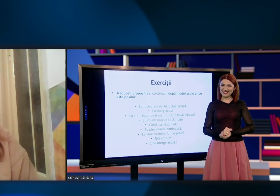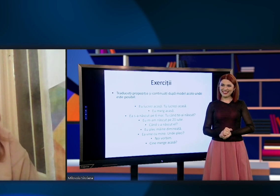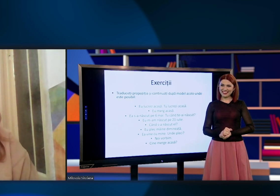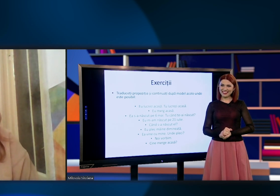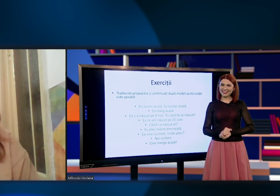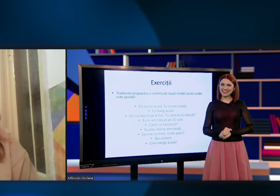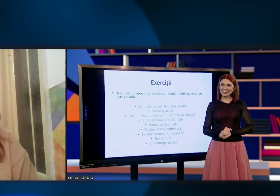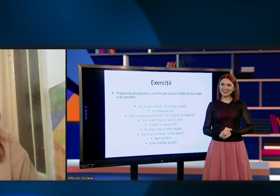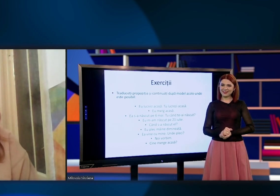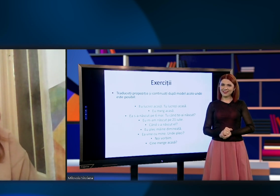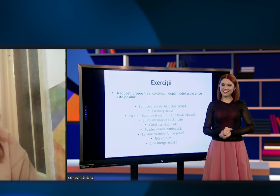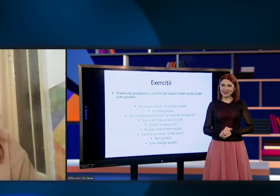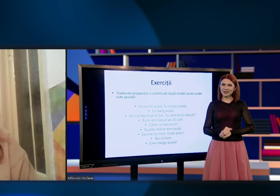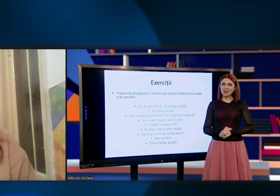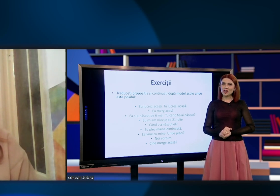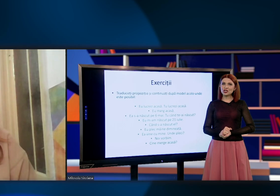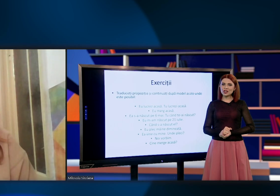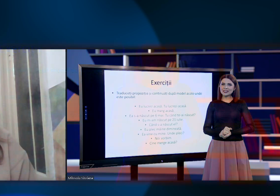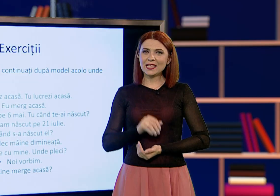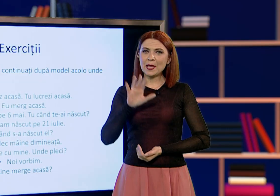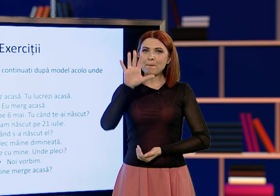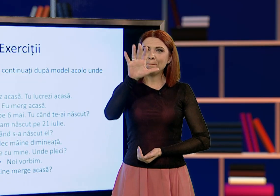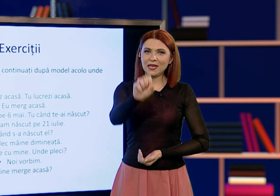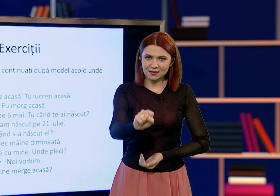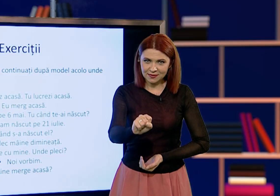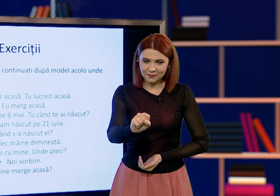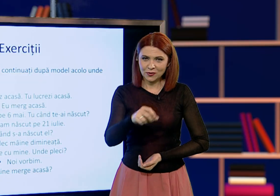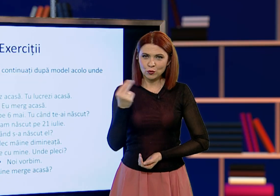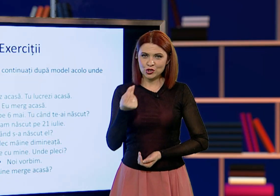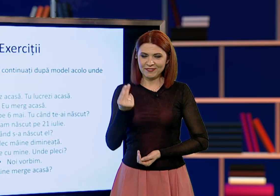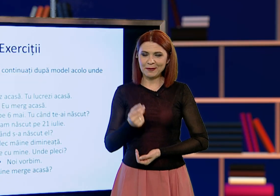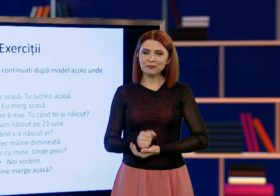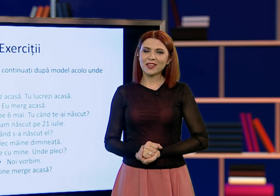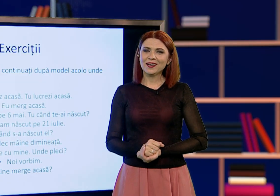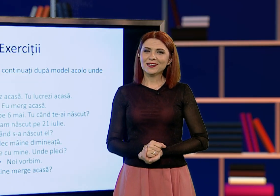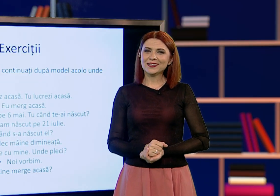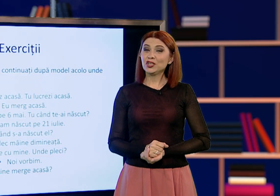și trei Da încerc să te prind cu ceva 19